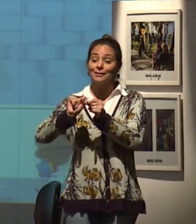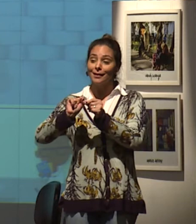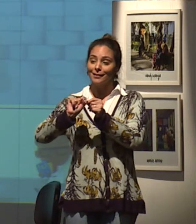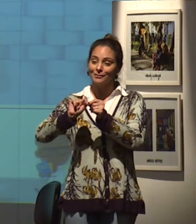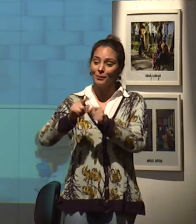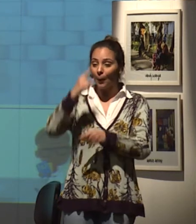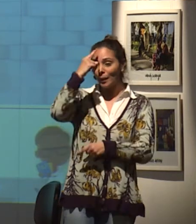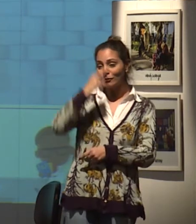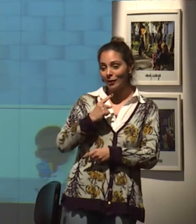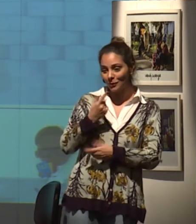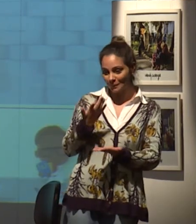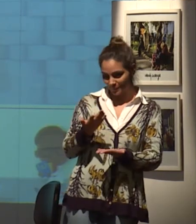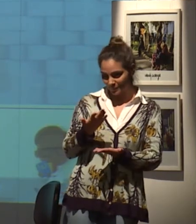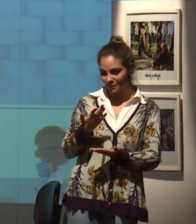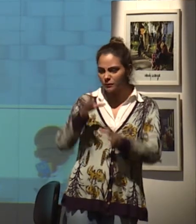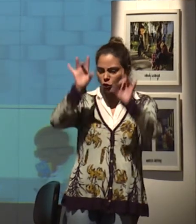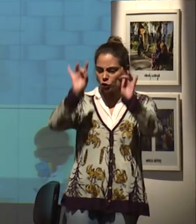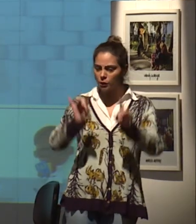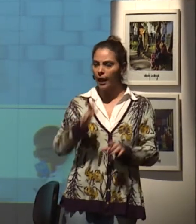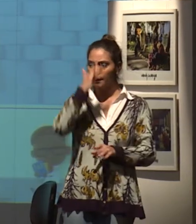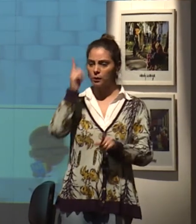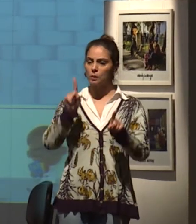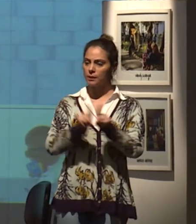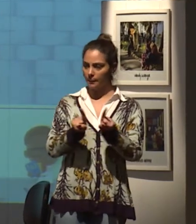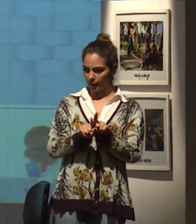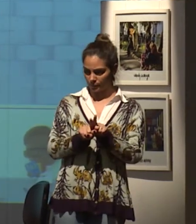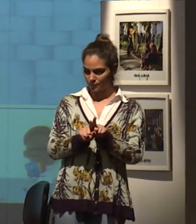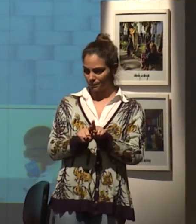e pedi para que eles fizessem o perfil deles, de cada um desses autores.